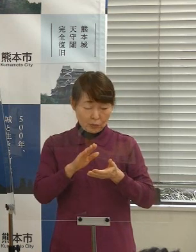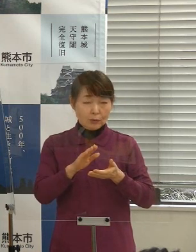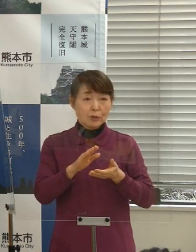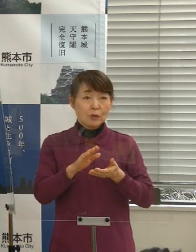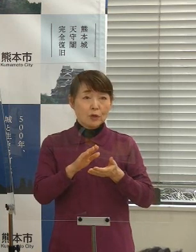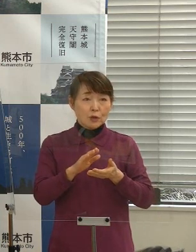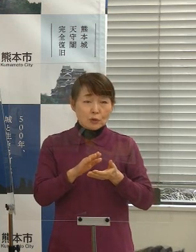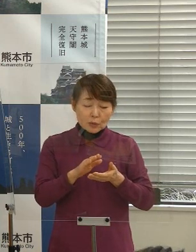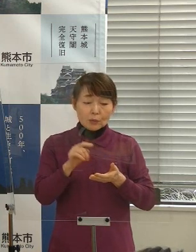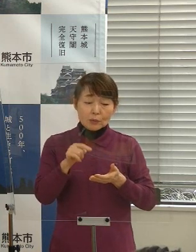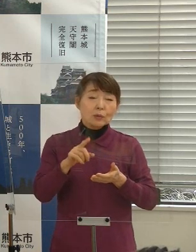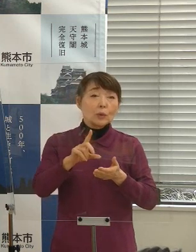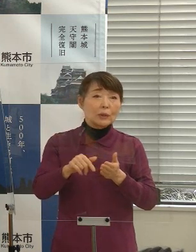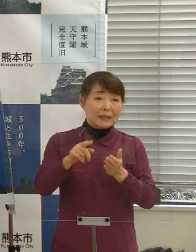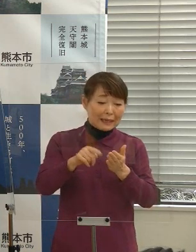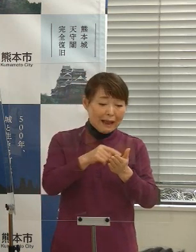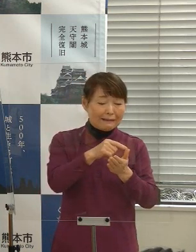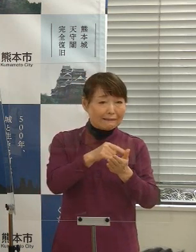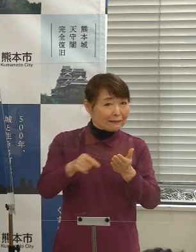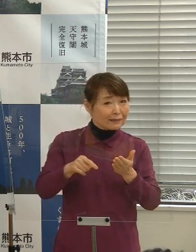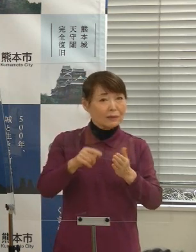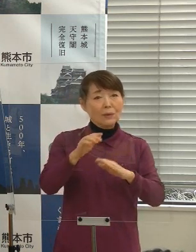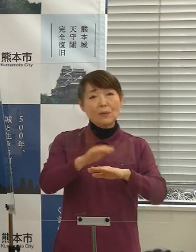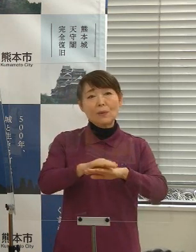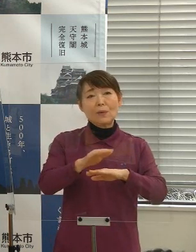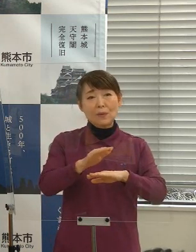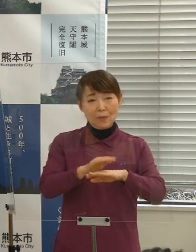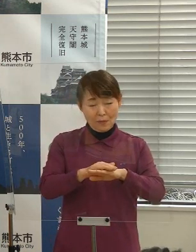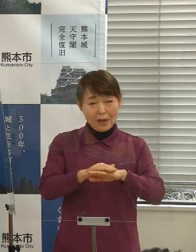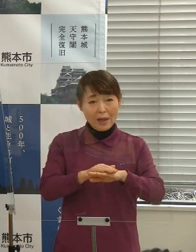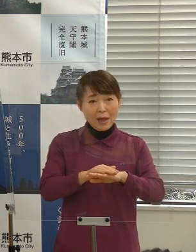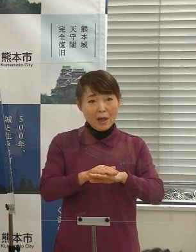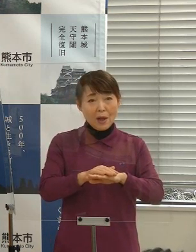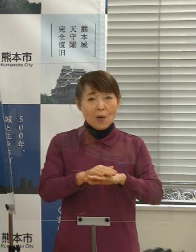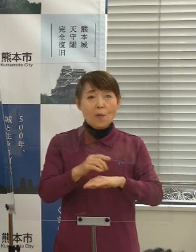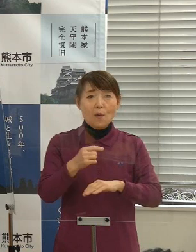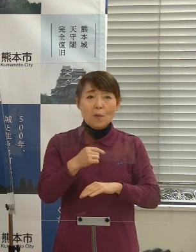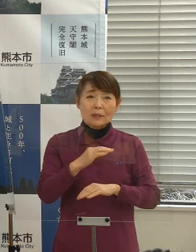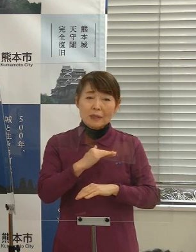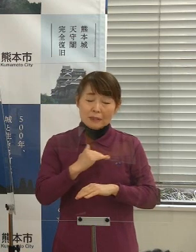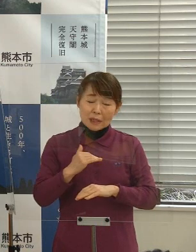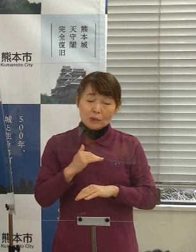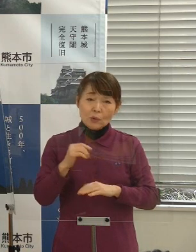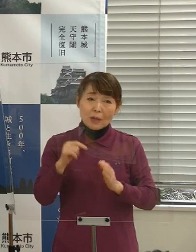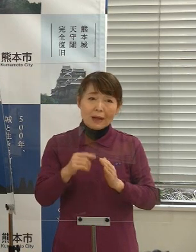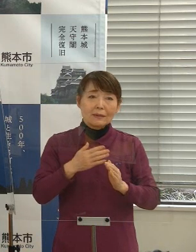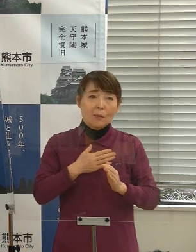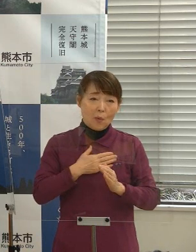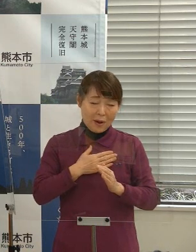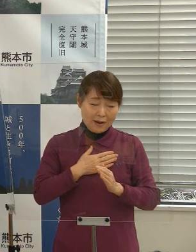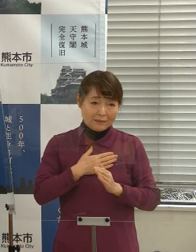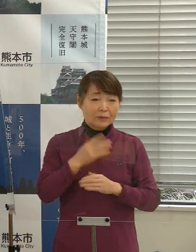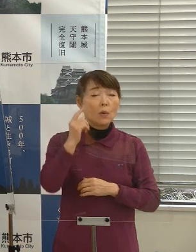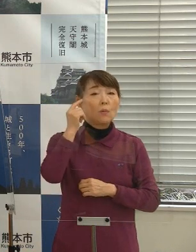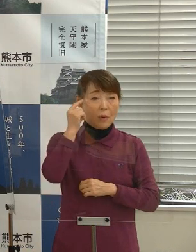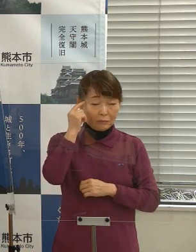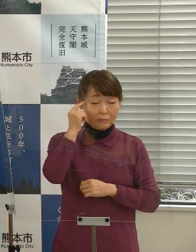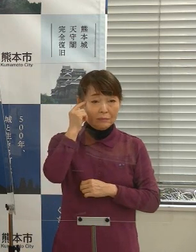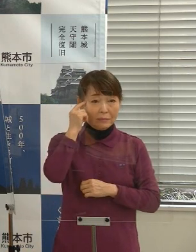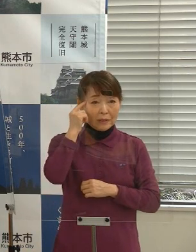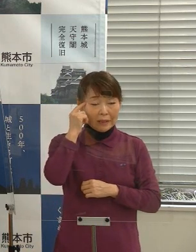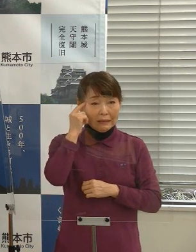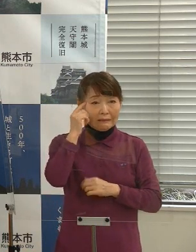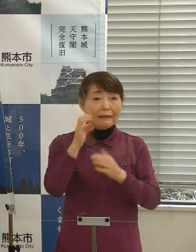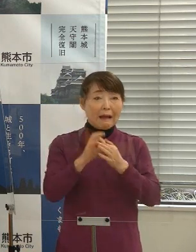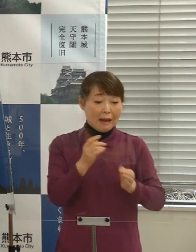決策というのはですね、我々の中で あるというふうに思っています。で、まあ、そういうできるだけ